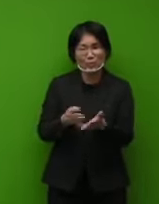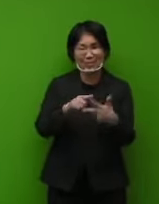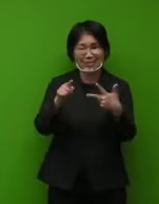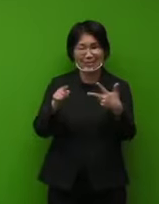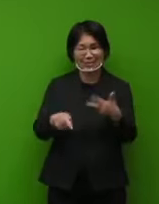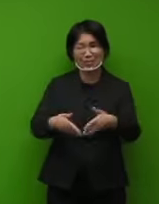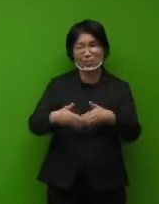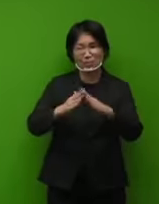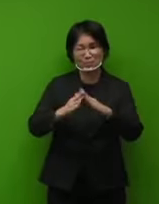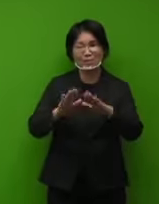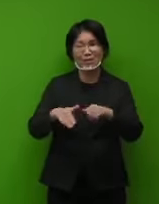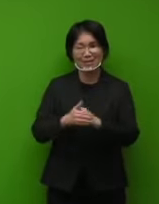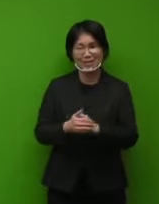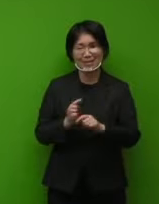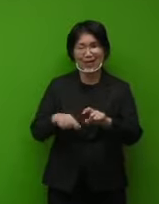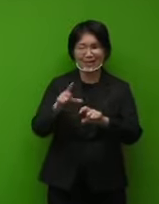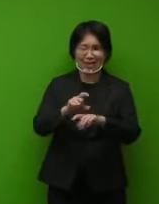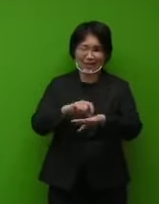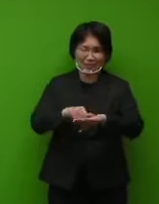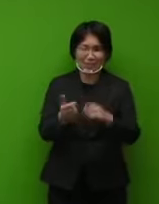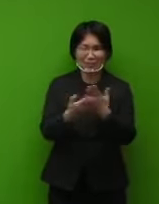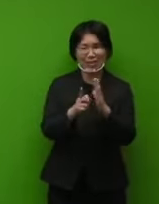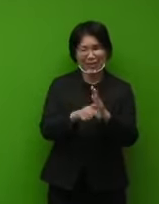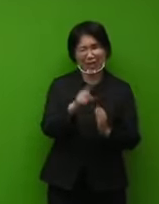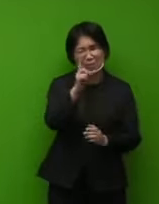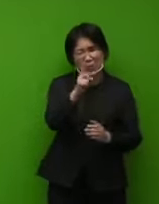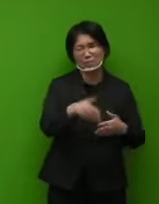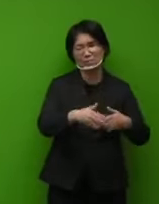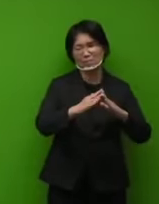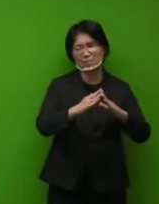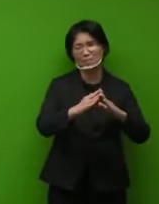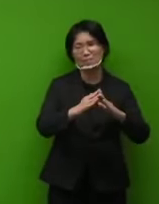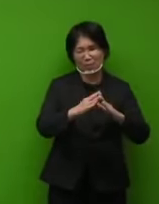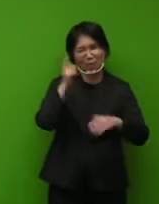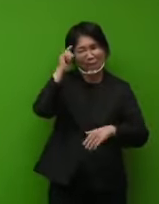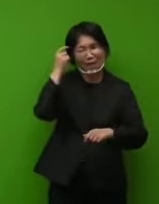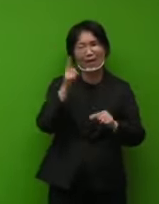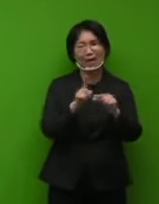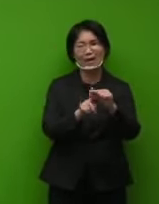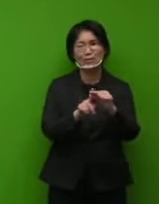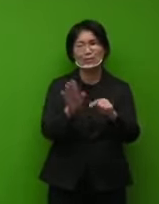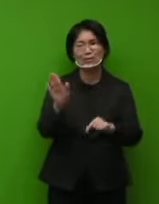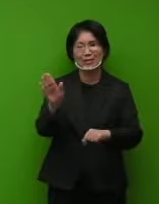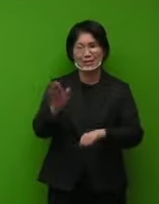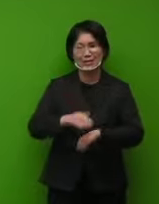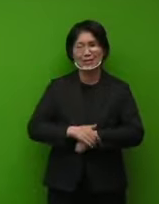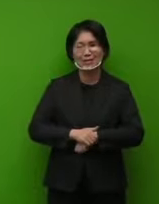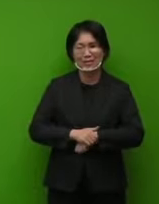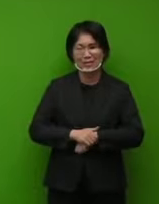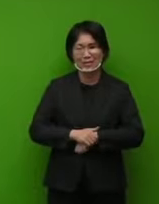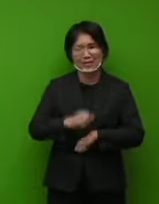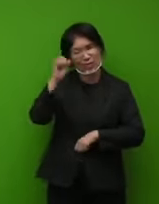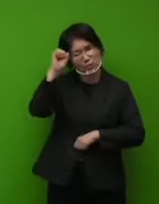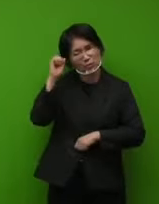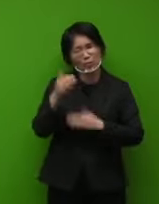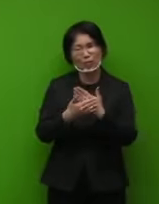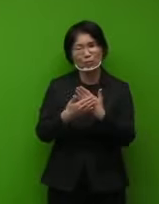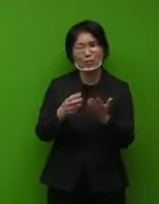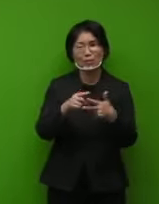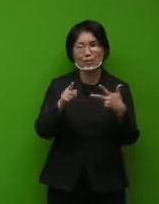たしたところです。さらに厳しくなればもう1か所開設をするということも考えております。宿泊療養施設については